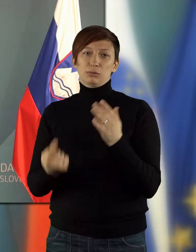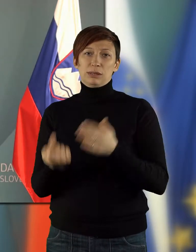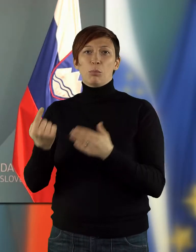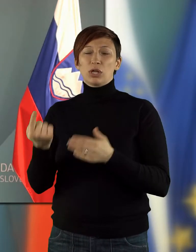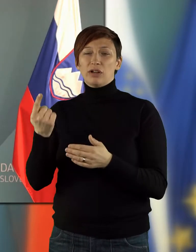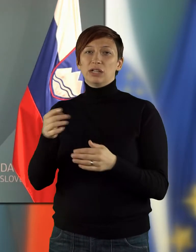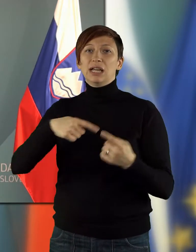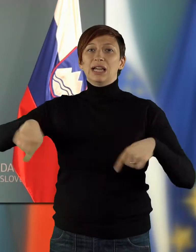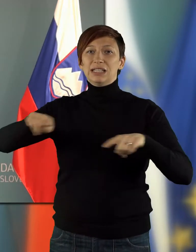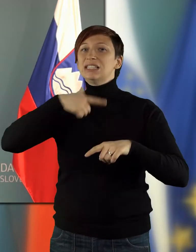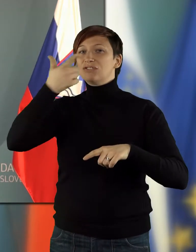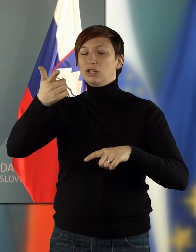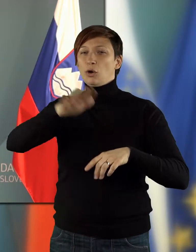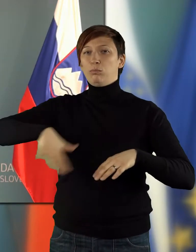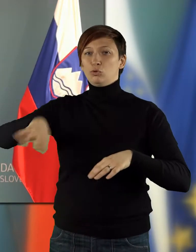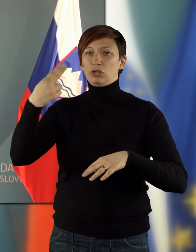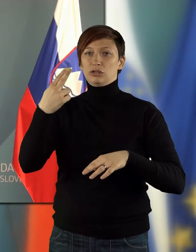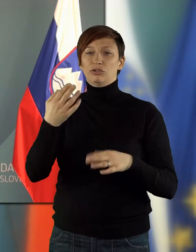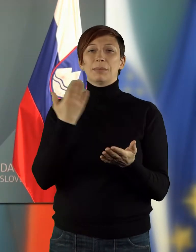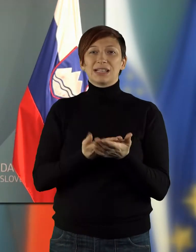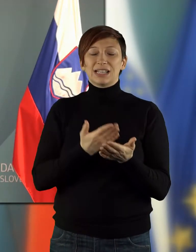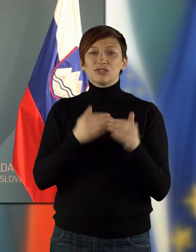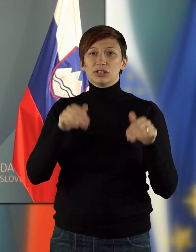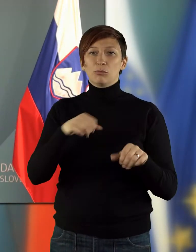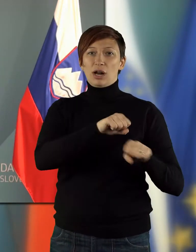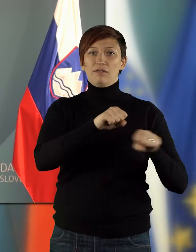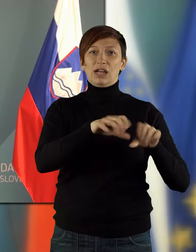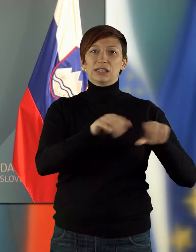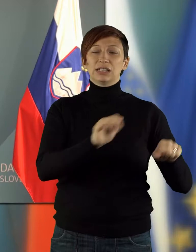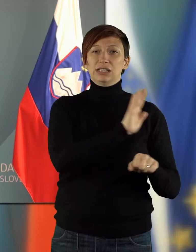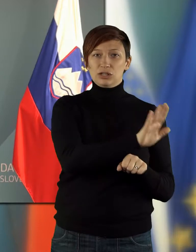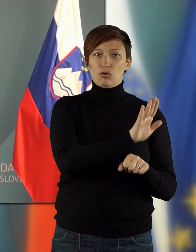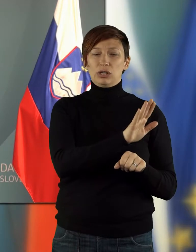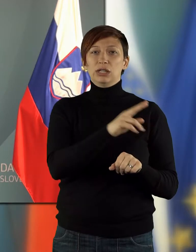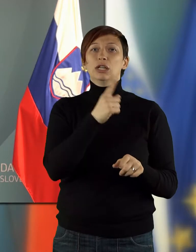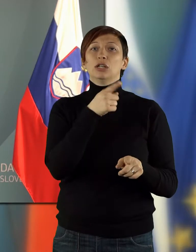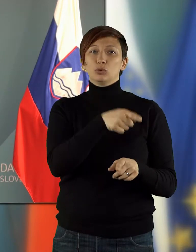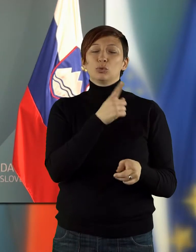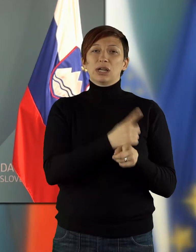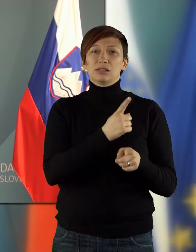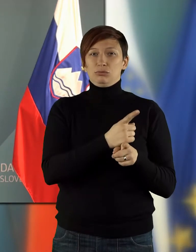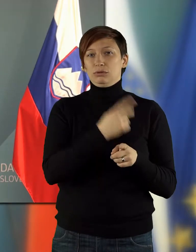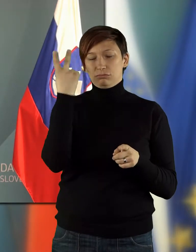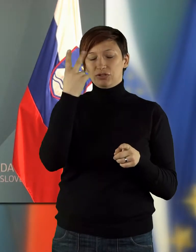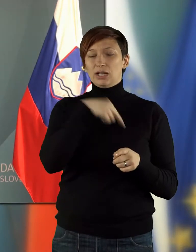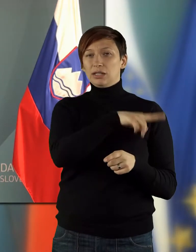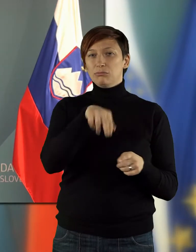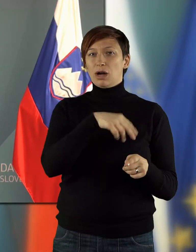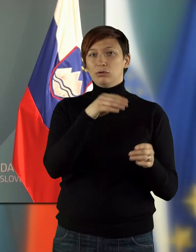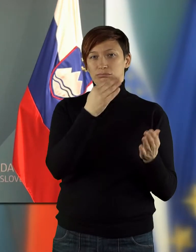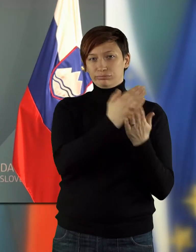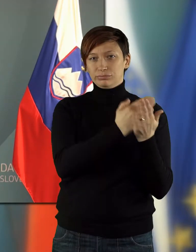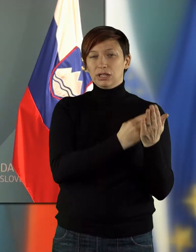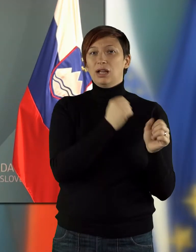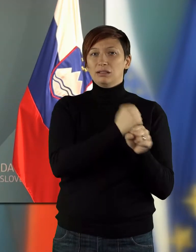do njih prihajalo izven območja Slovenije, ampak dejstvo je, da mora vlada storiti svoje in tukaj seveda imamo scenarije,